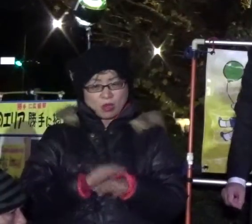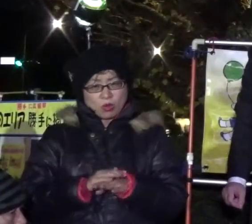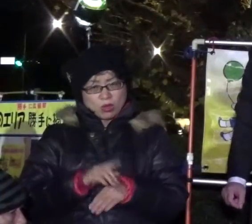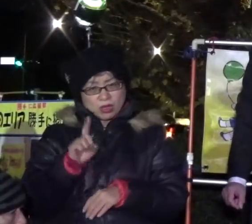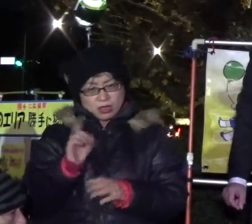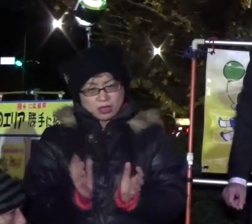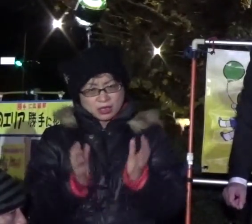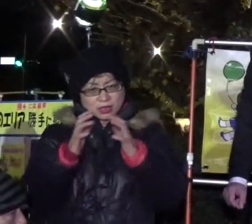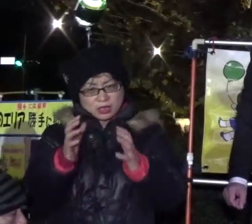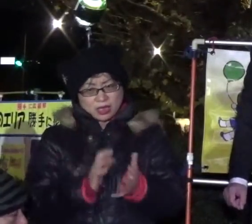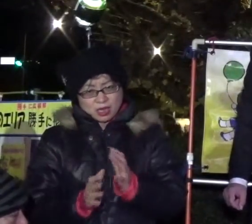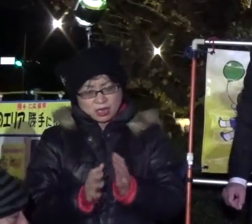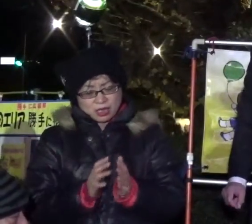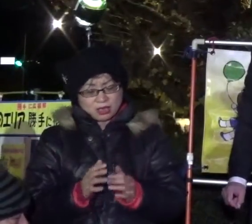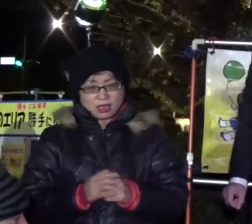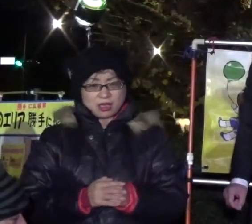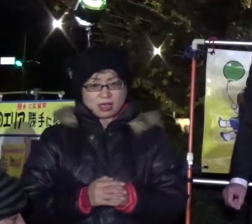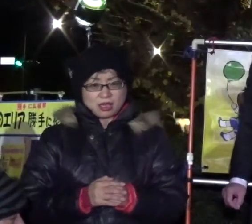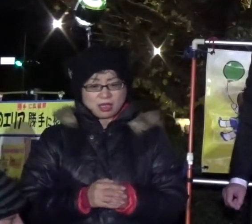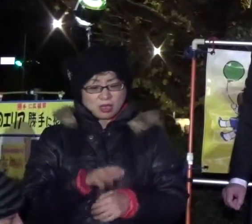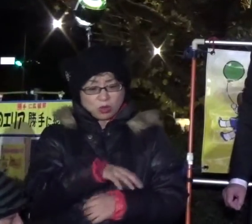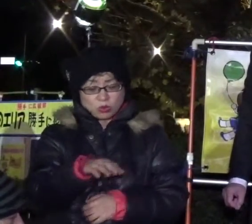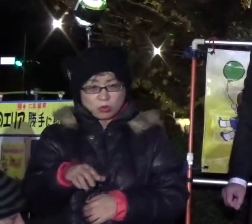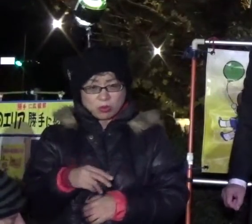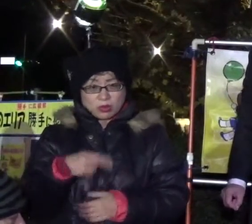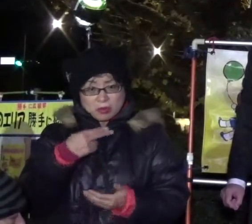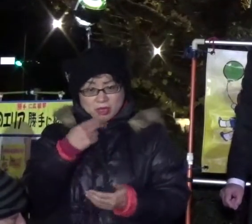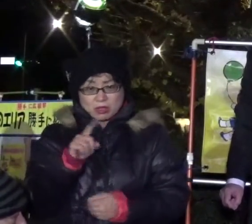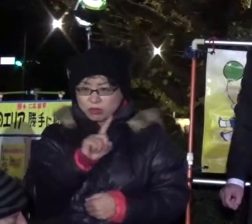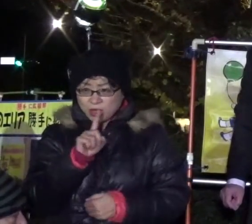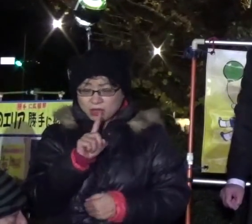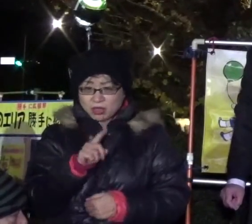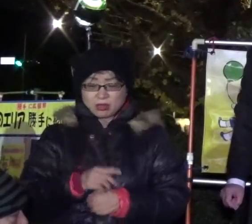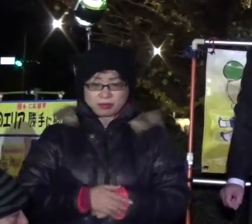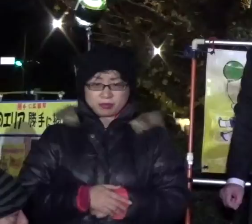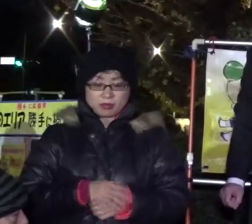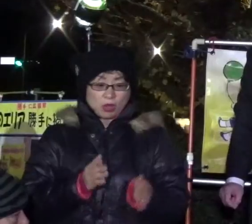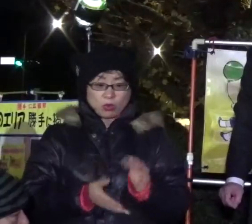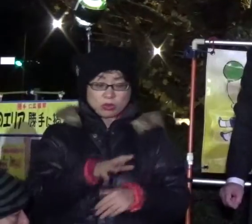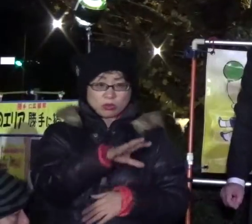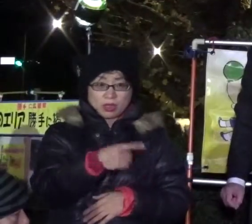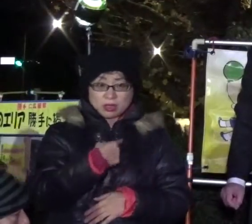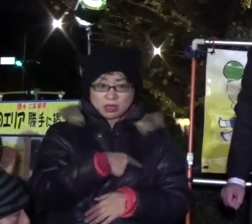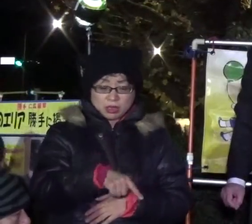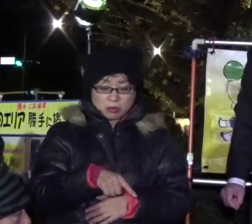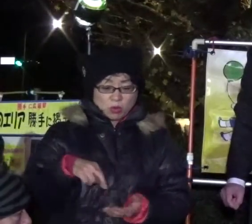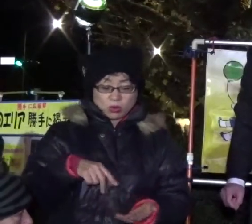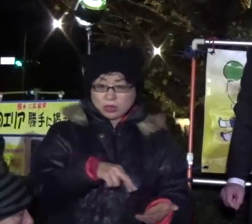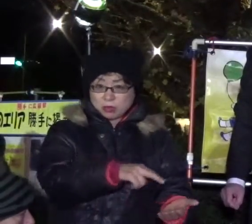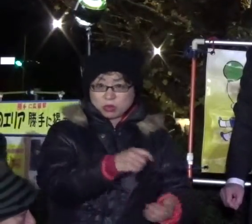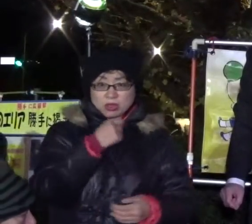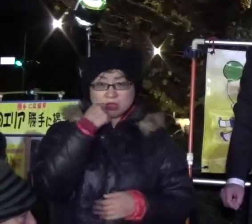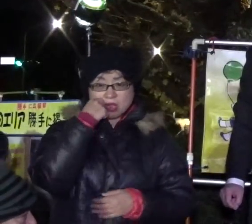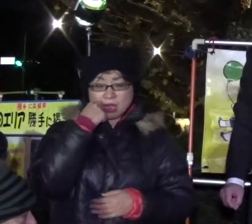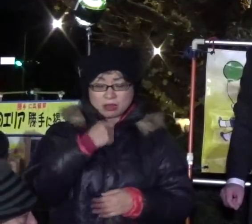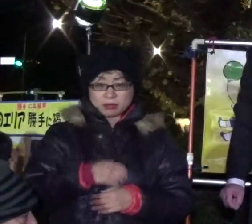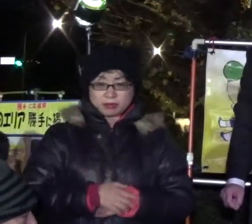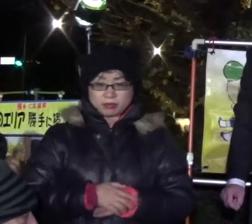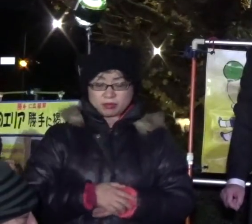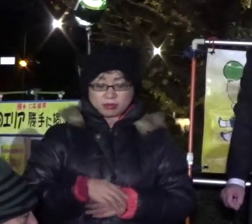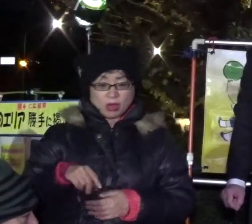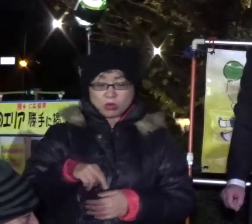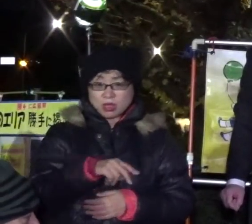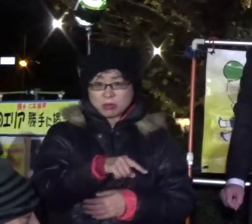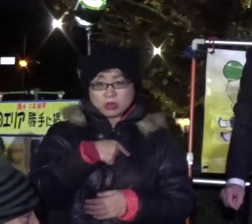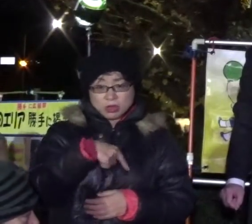菜を洗ってこの子に何を食べさせたらいいのか、で保育園に行ってもお散歩に行けない、でお散歩に